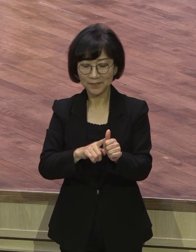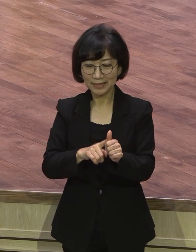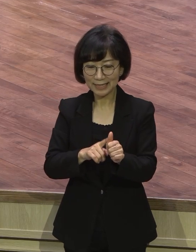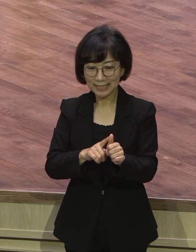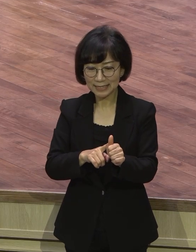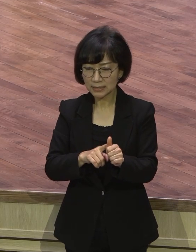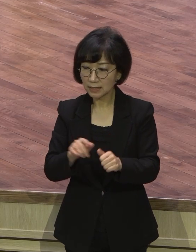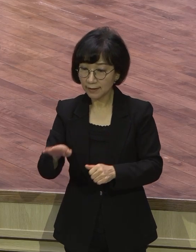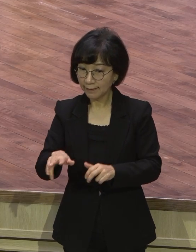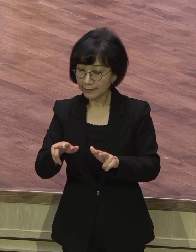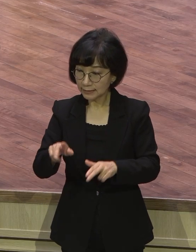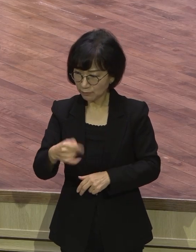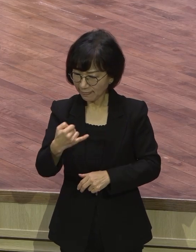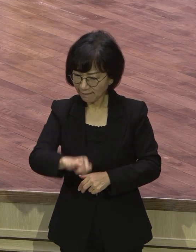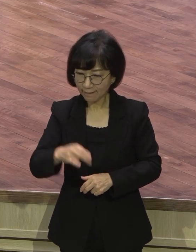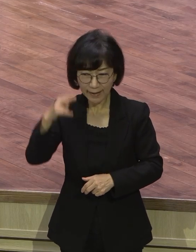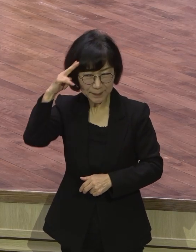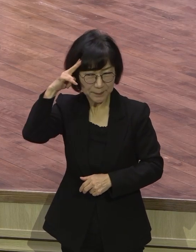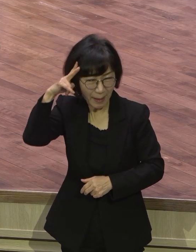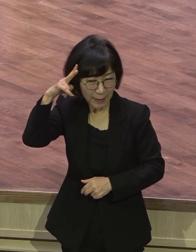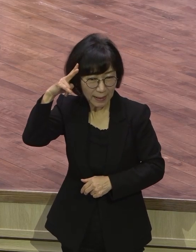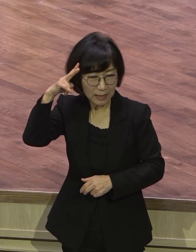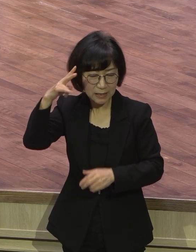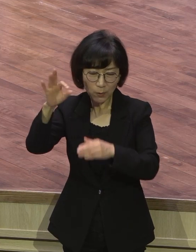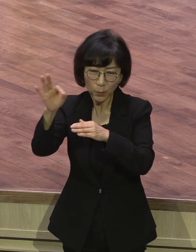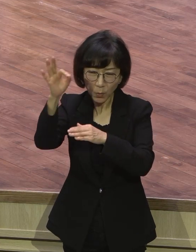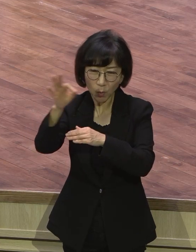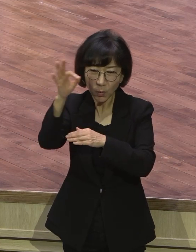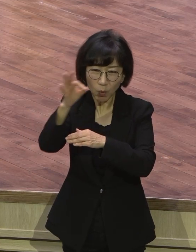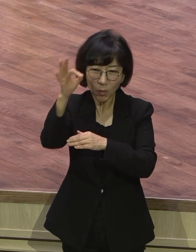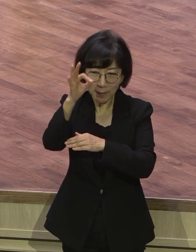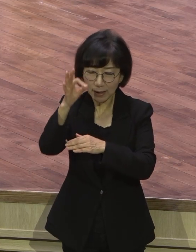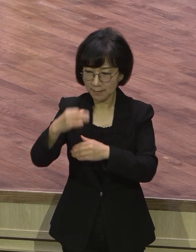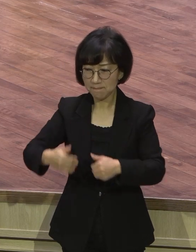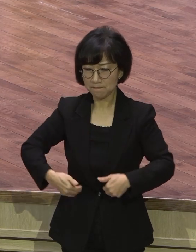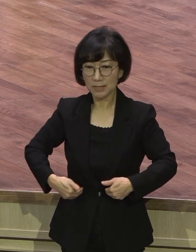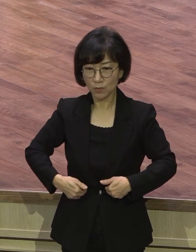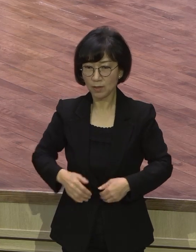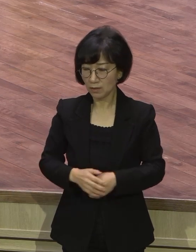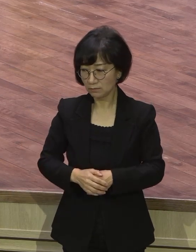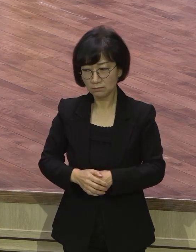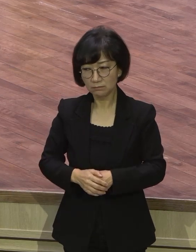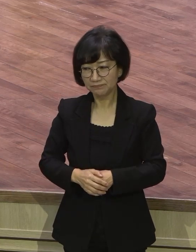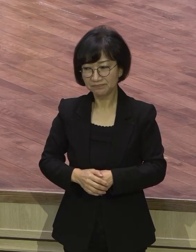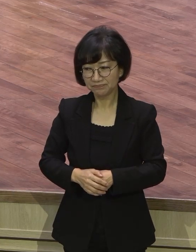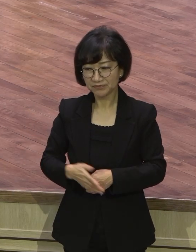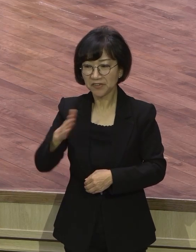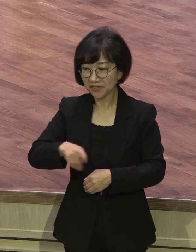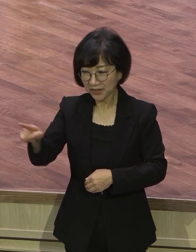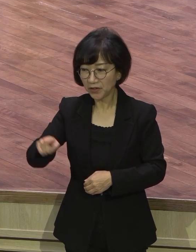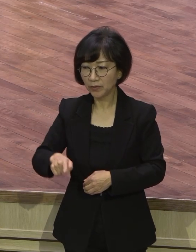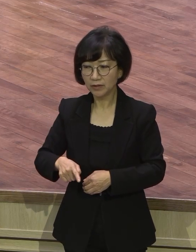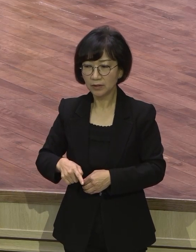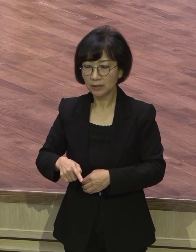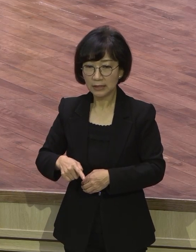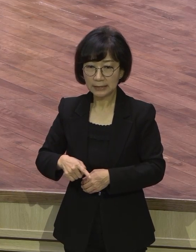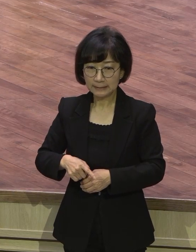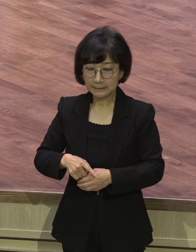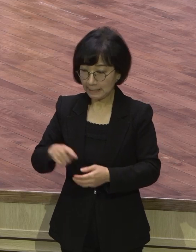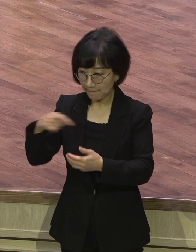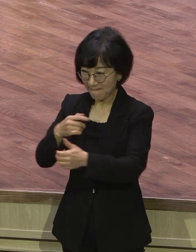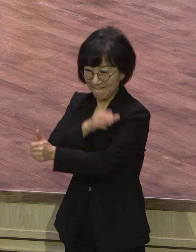지금 우리 딸 다 수술해도 꼬매야 되고 다 이거 해야 되는데 이거 내가 딱 당강해줄게. 대신에